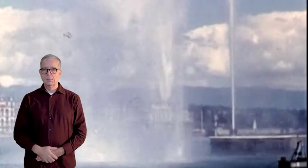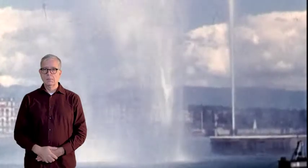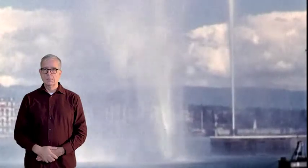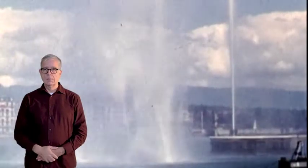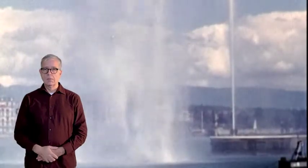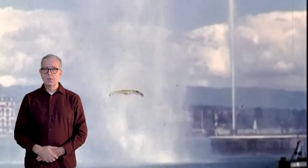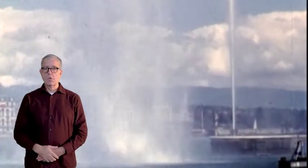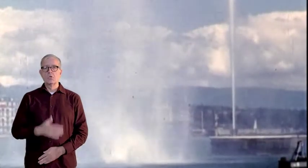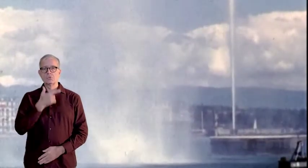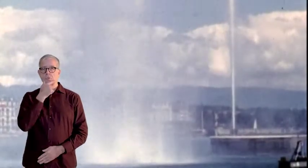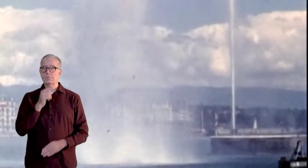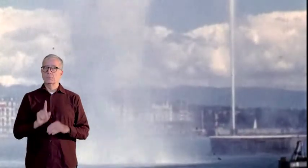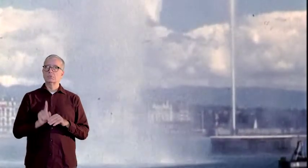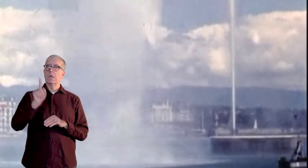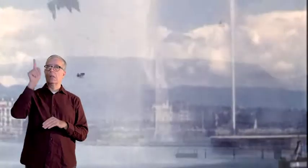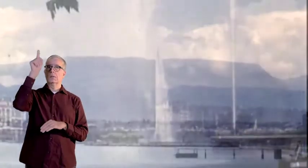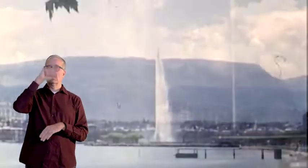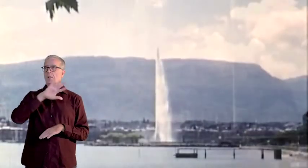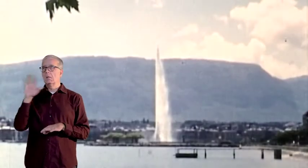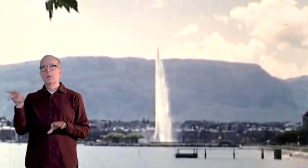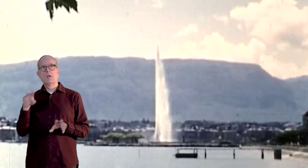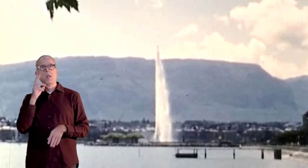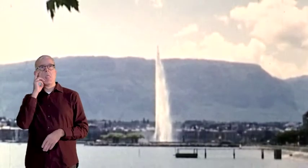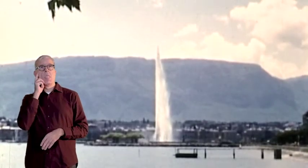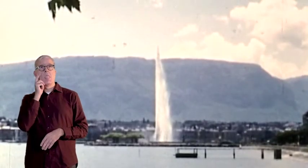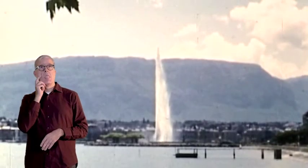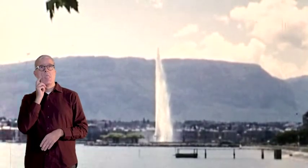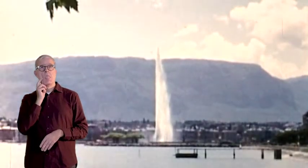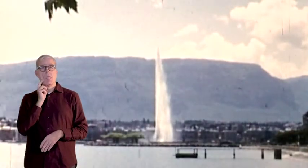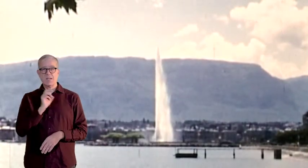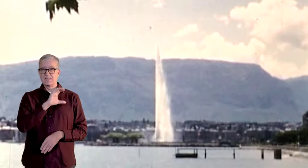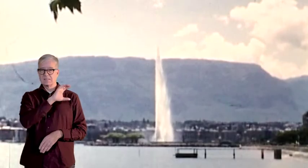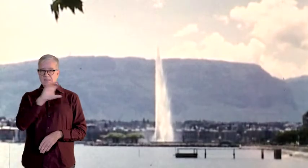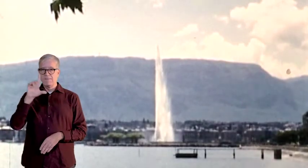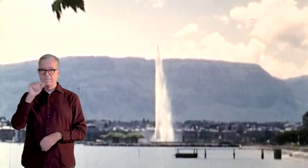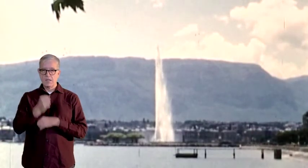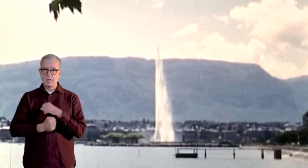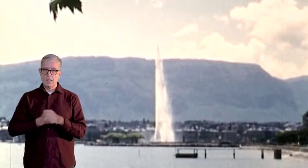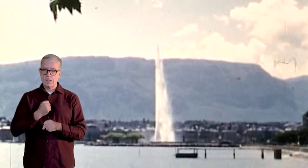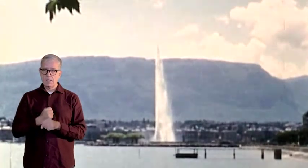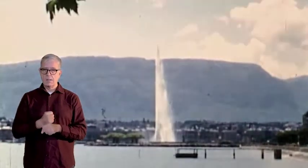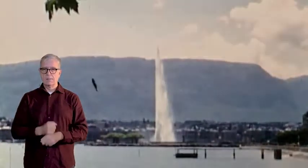secondes. Un géant est né, animant Genève avec panache depuis plus de 120 ans.